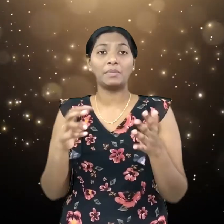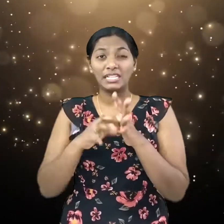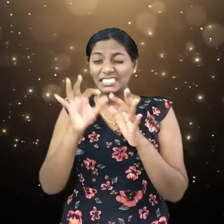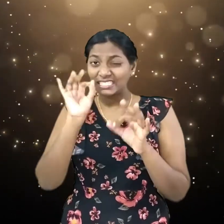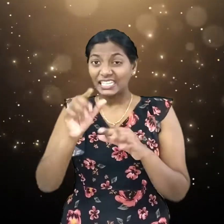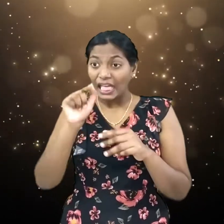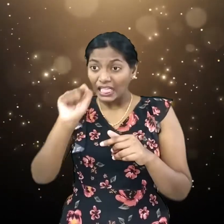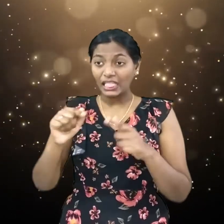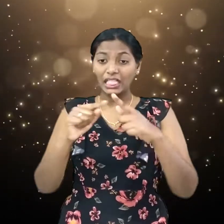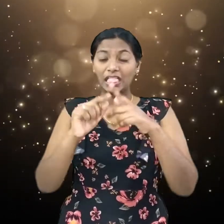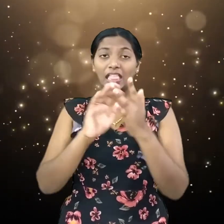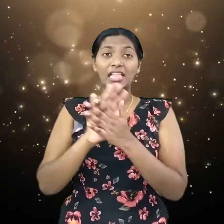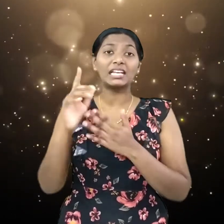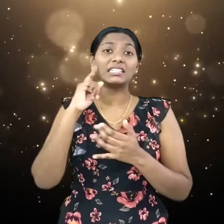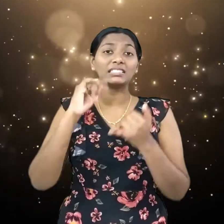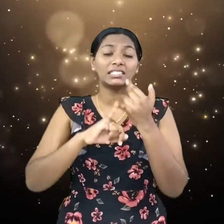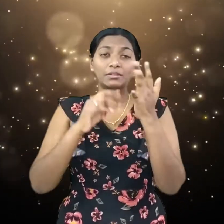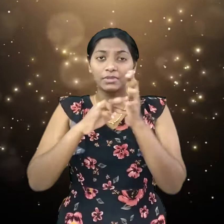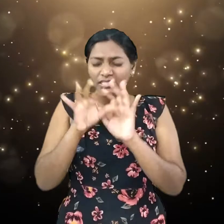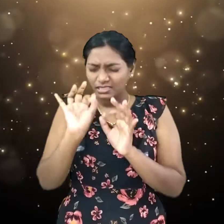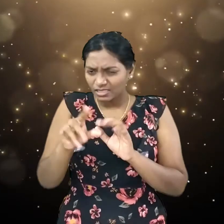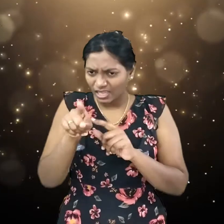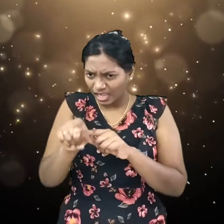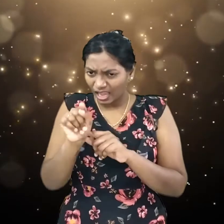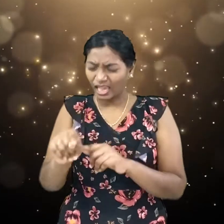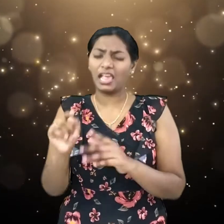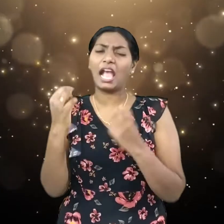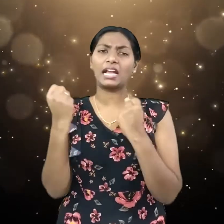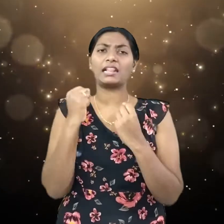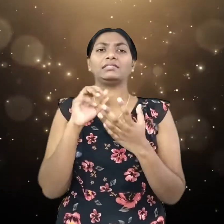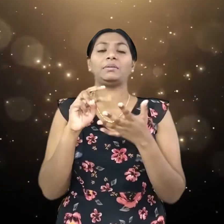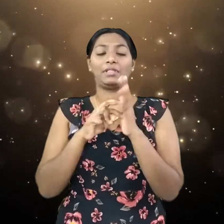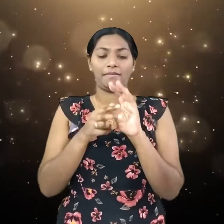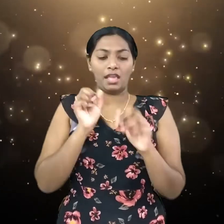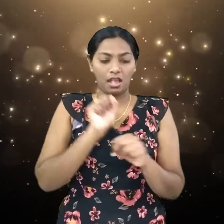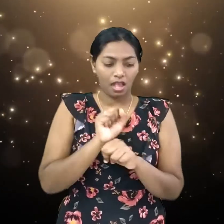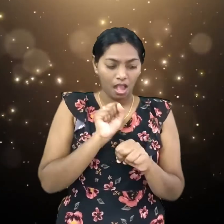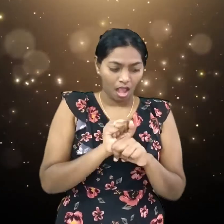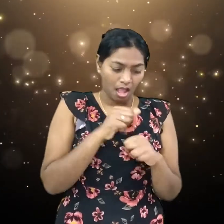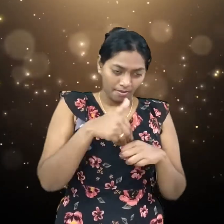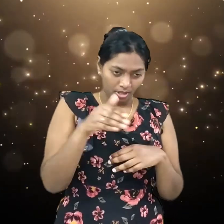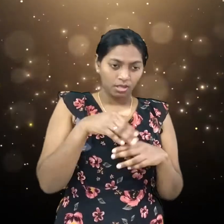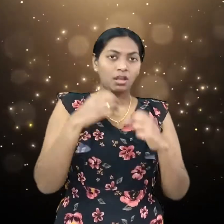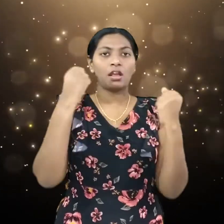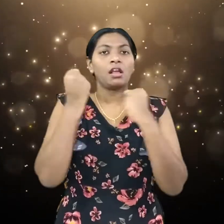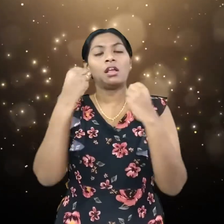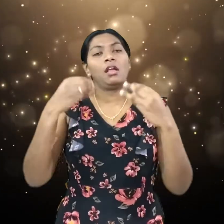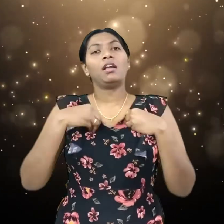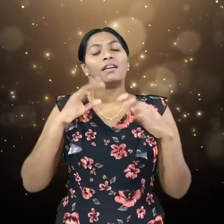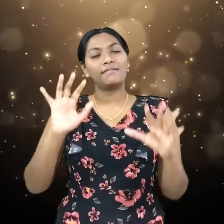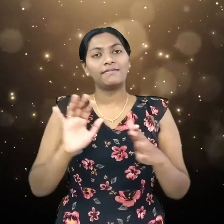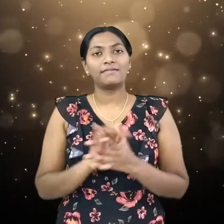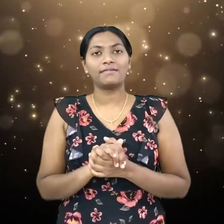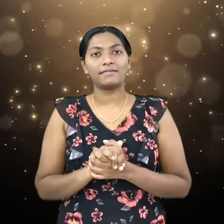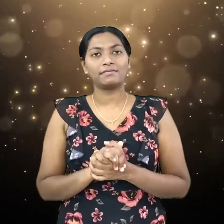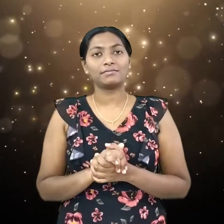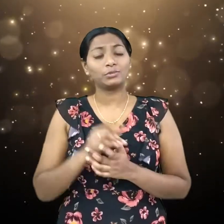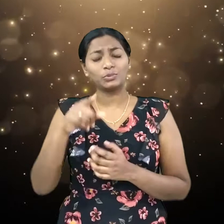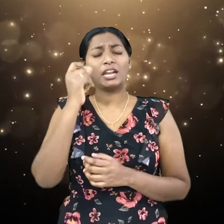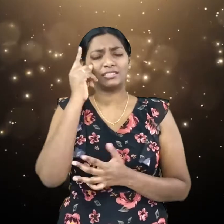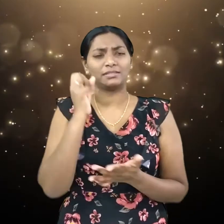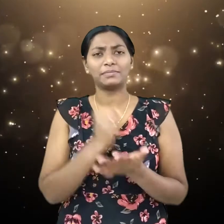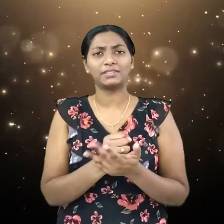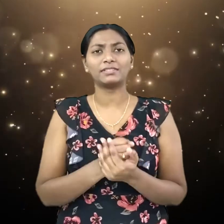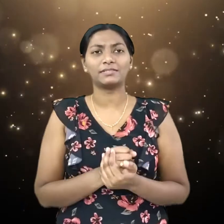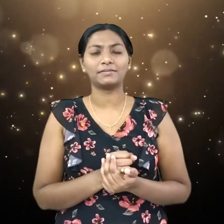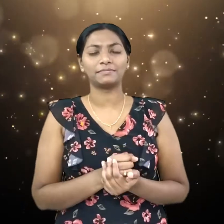एक स्पेसिफिक ग्रेस। हर काम जो आप करने जाते हो उसके लिए अलग प्रकार का अनुग्रह आपको समझना